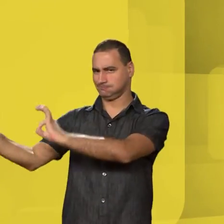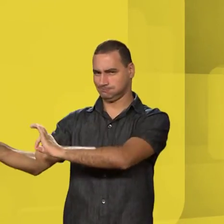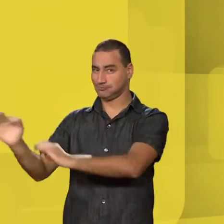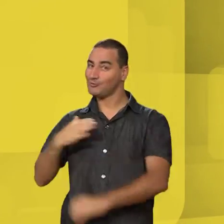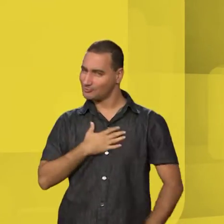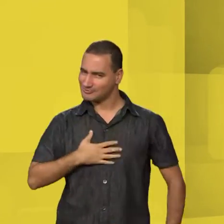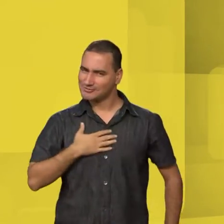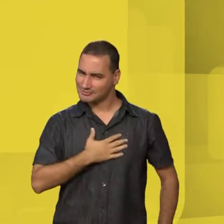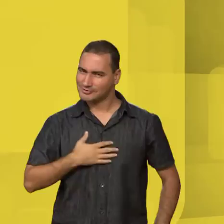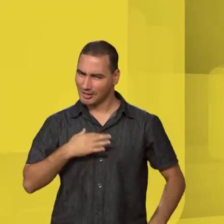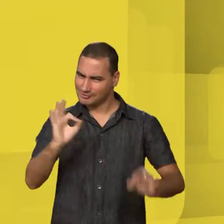Gostou?